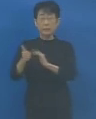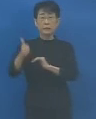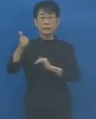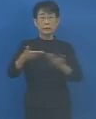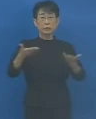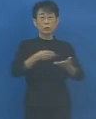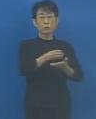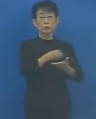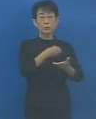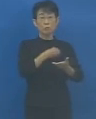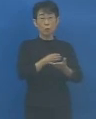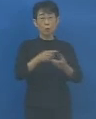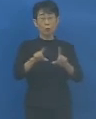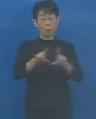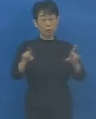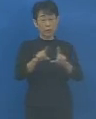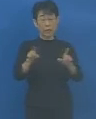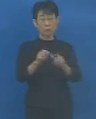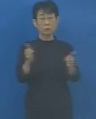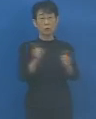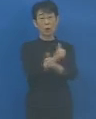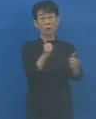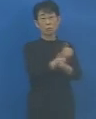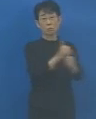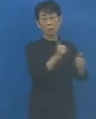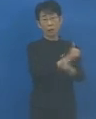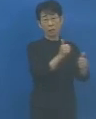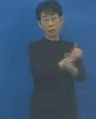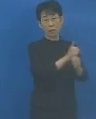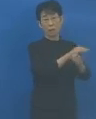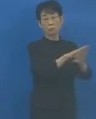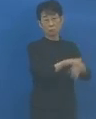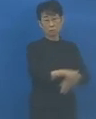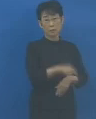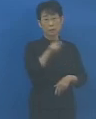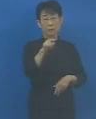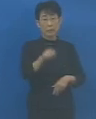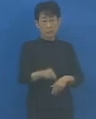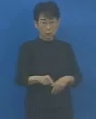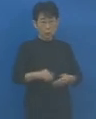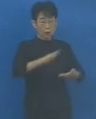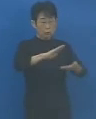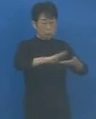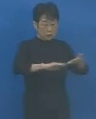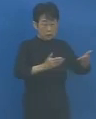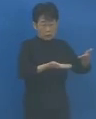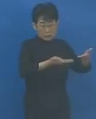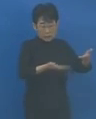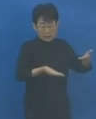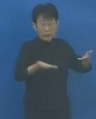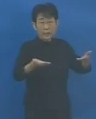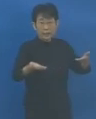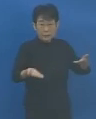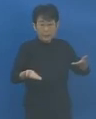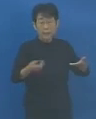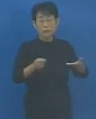この歴史、負の歴史というものをどういうふうに次世代に継承していくのかというあたりをお伺いします